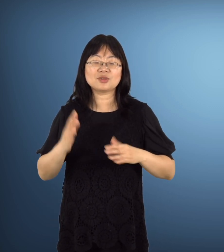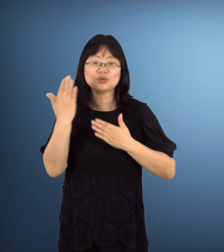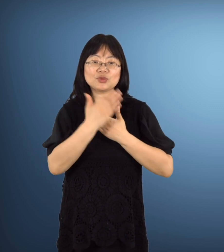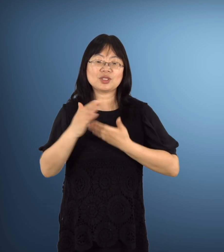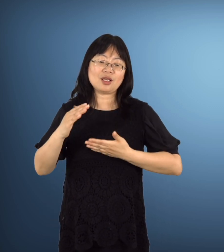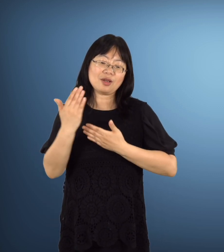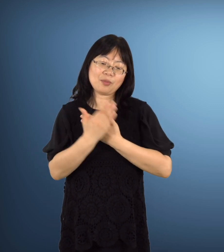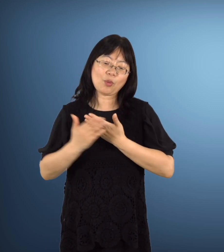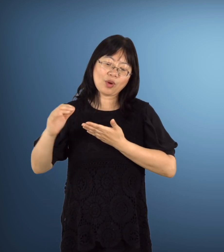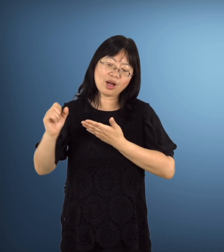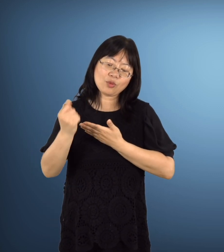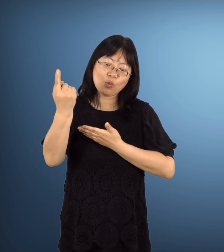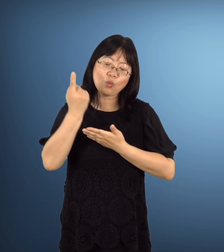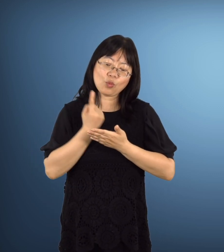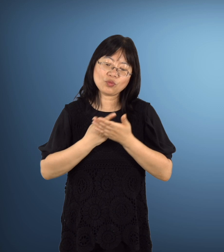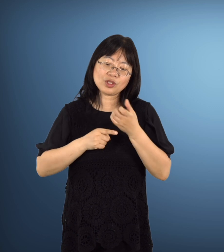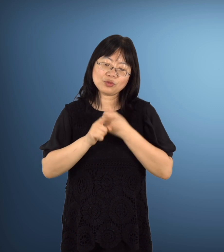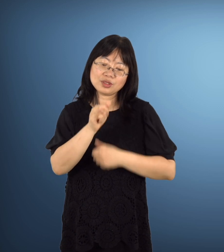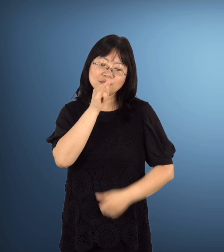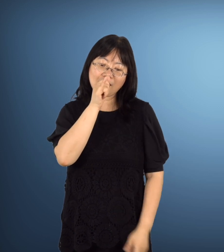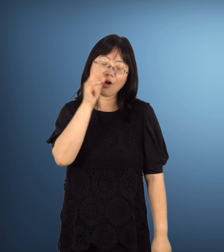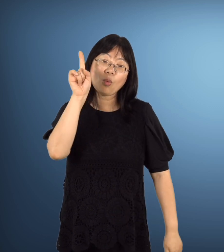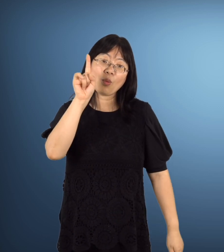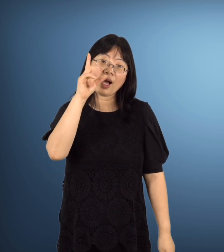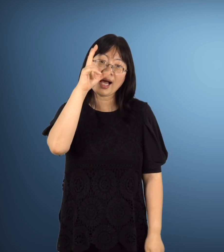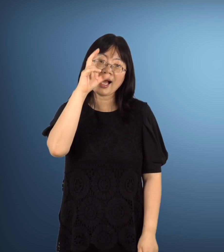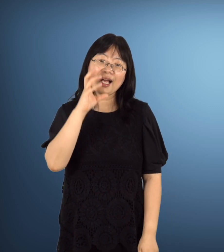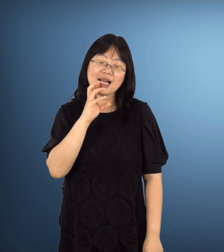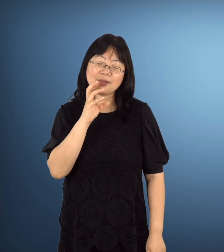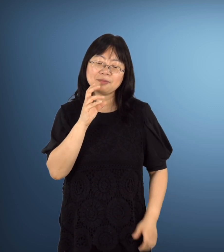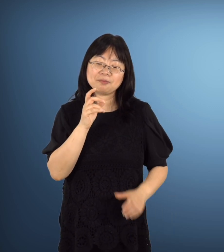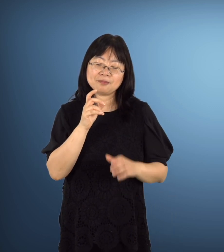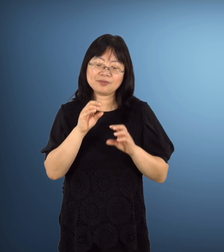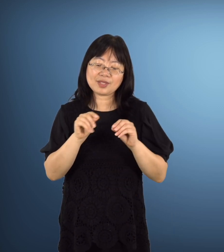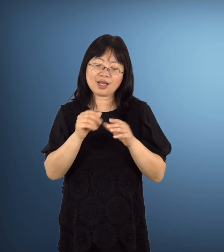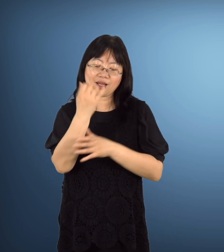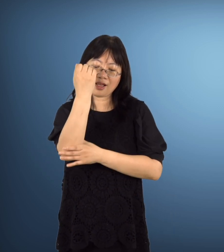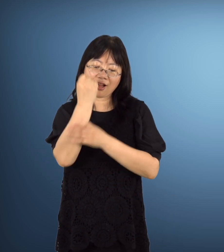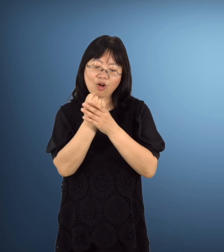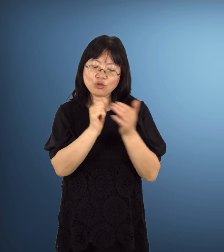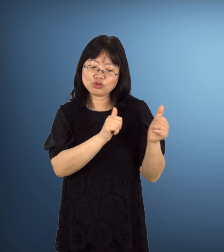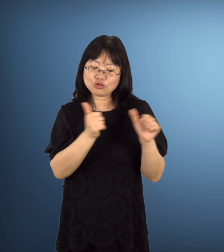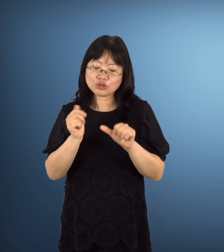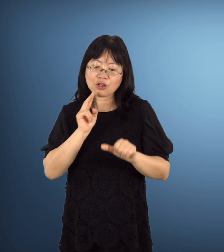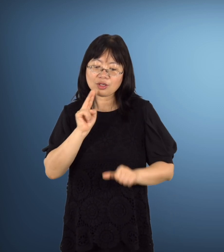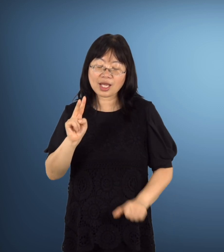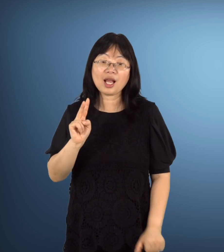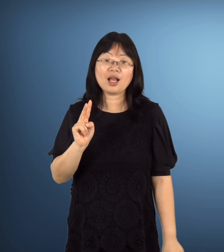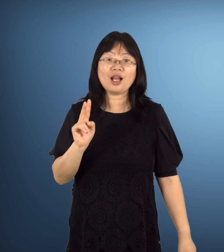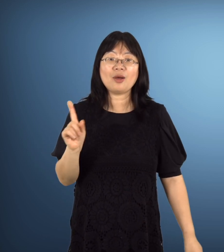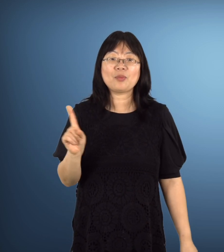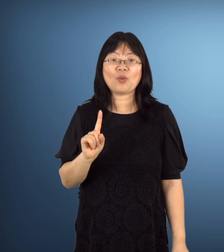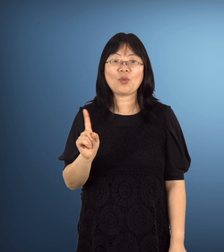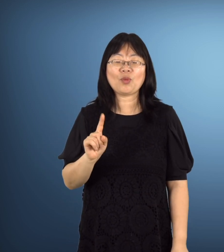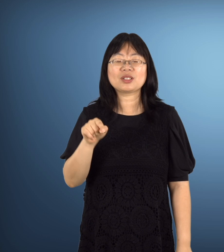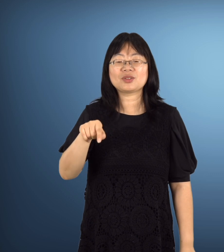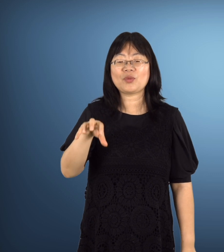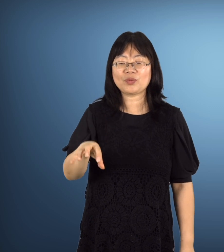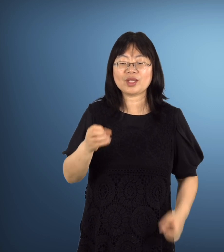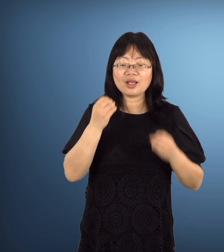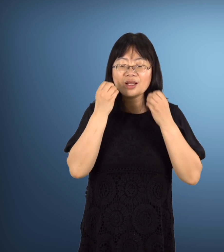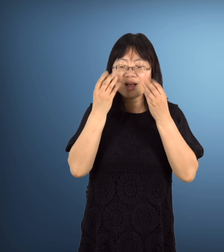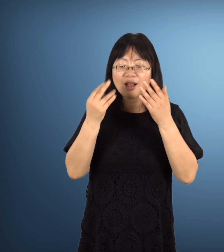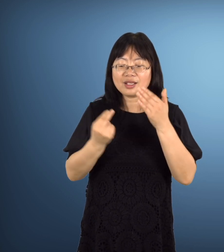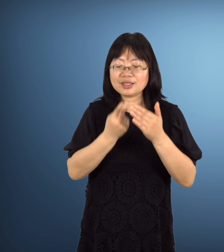육신의 몸을 입고 왔느냐? 한 알의 밀알이 땅에 떨어져 썩어 죽어야만 거기서